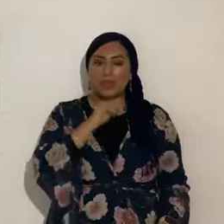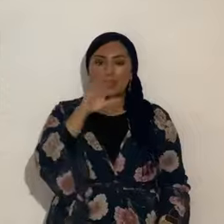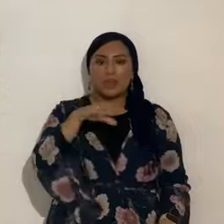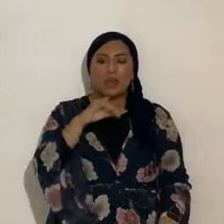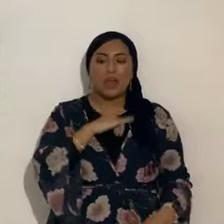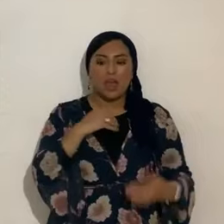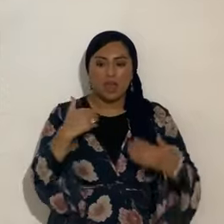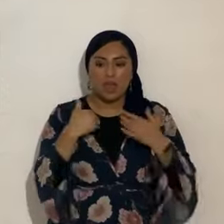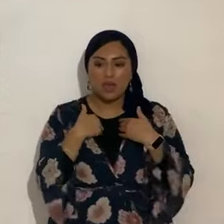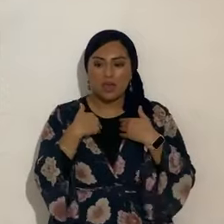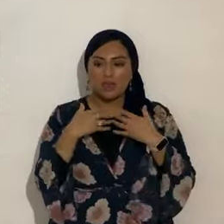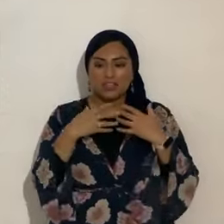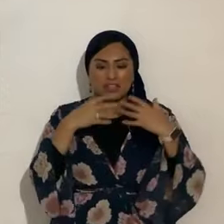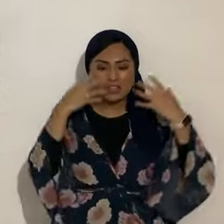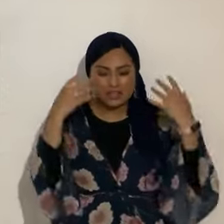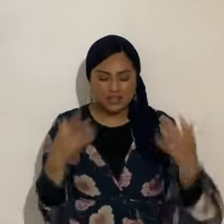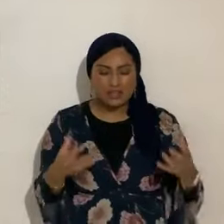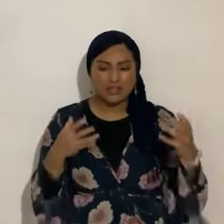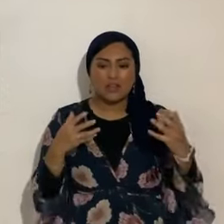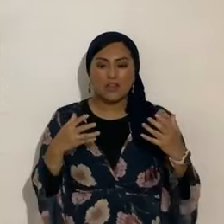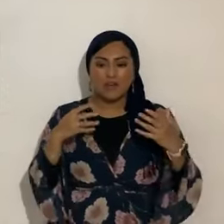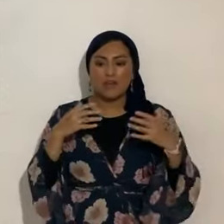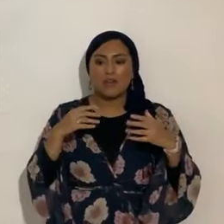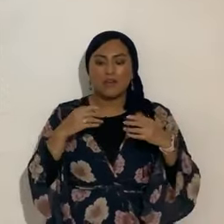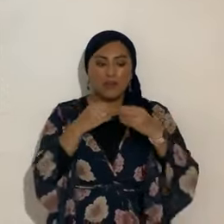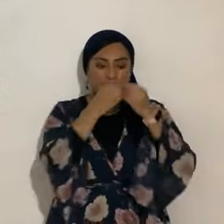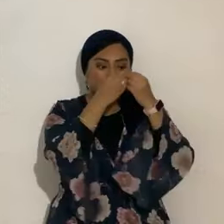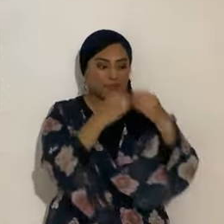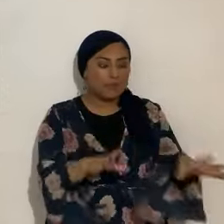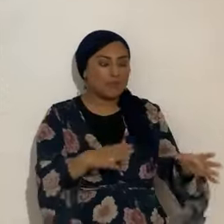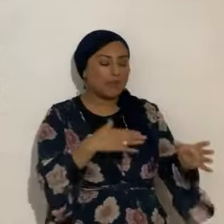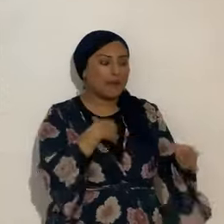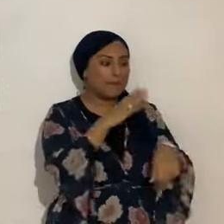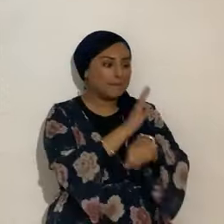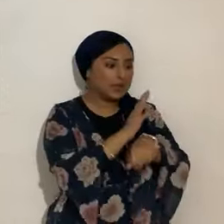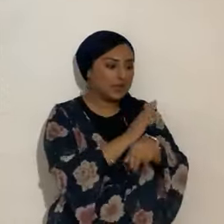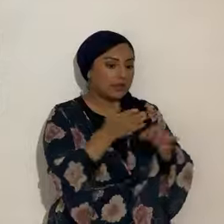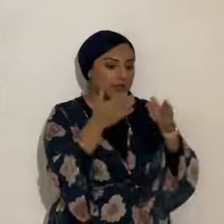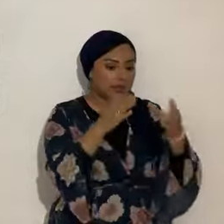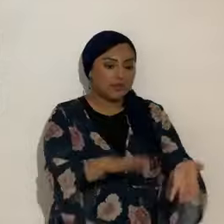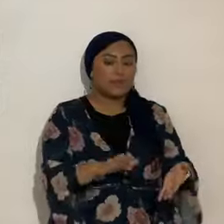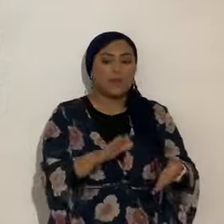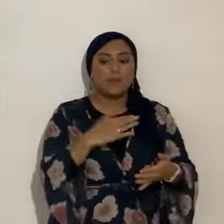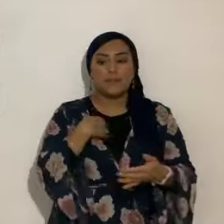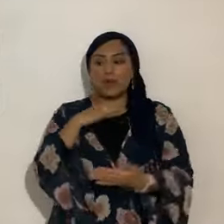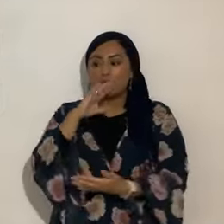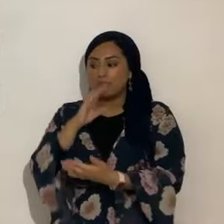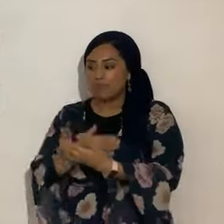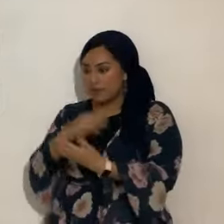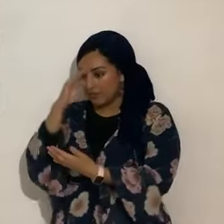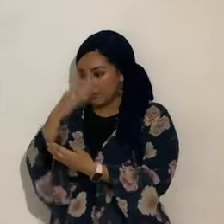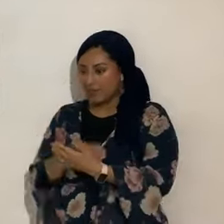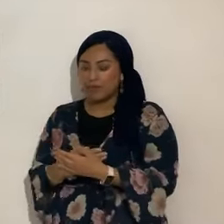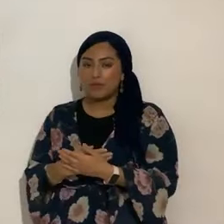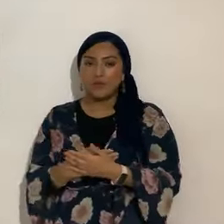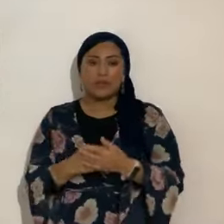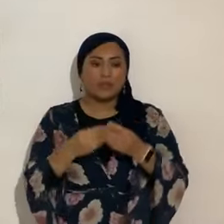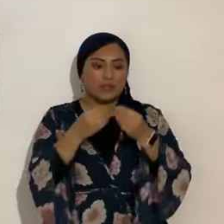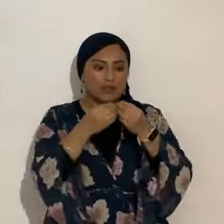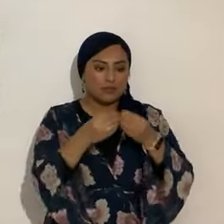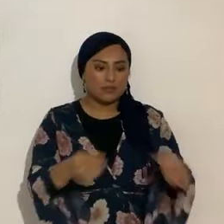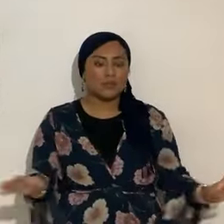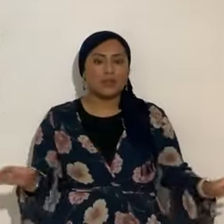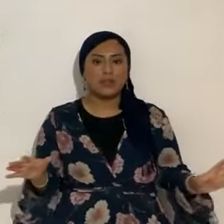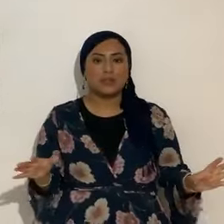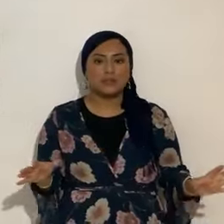tuve una honda pena. Perdí a mi marido, perdí mi negocio, se murieron 2 de mis hijos, perdí una honda, tengo